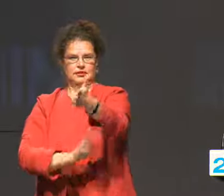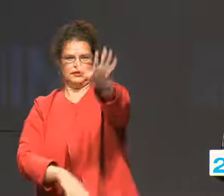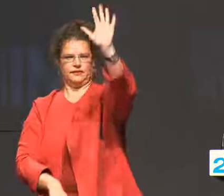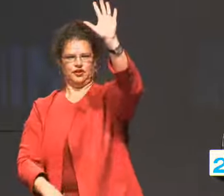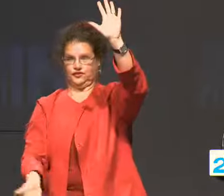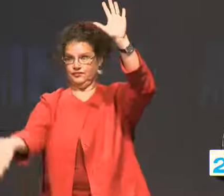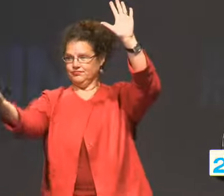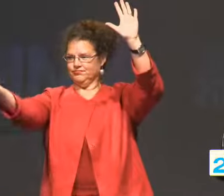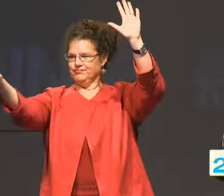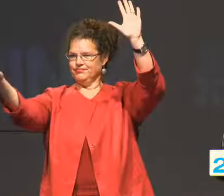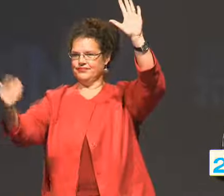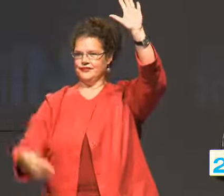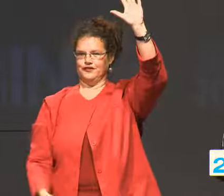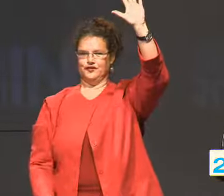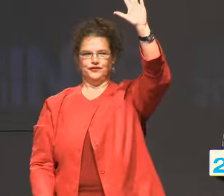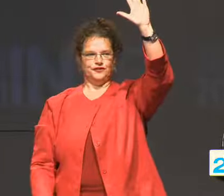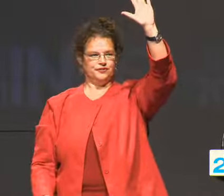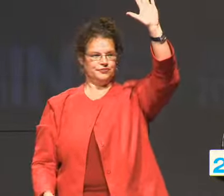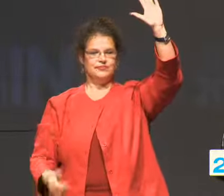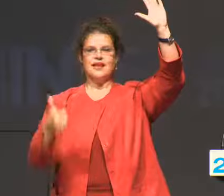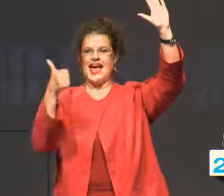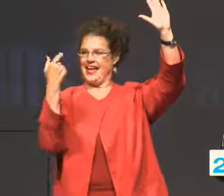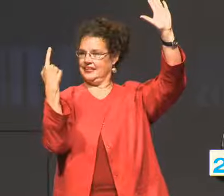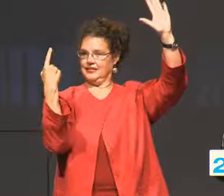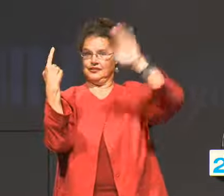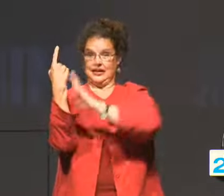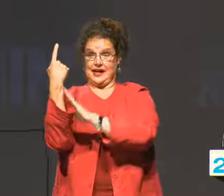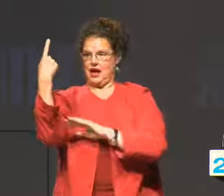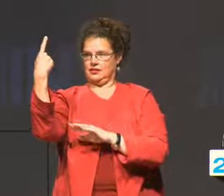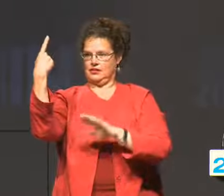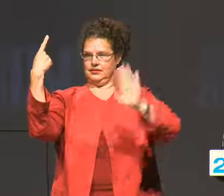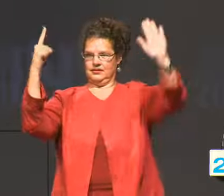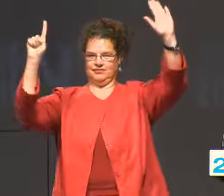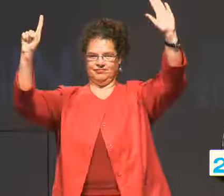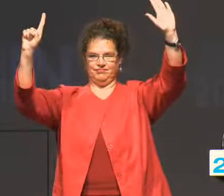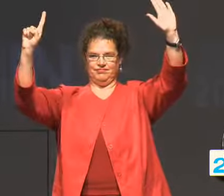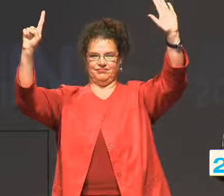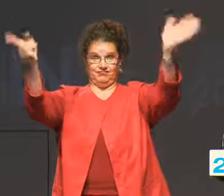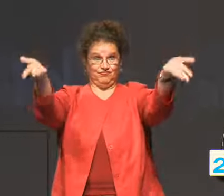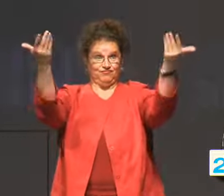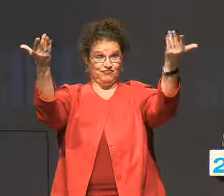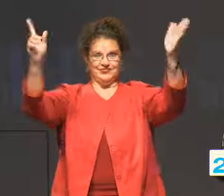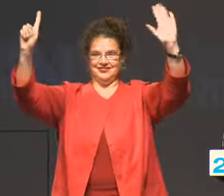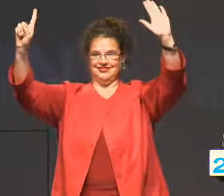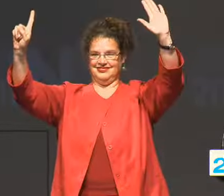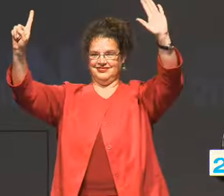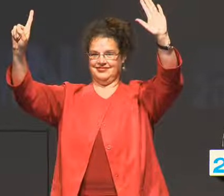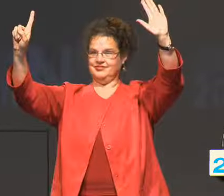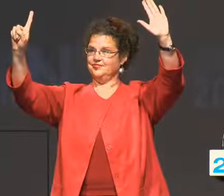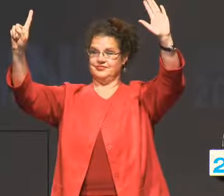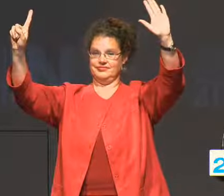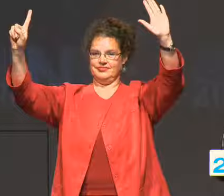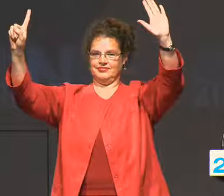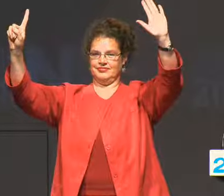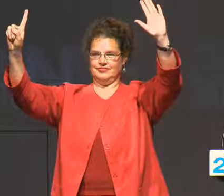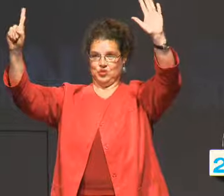kopieren. Hier ist diese Hand, ich bitte Sie jetzt das ebenfalls zu machen, die linke Hand ist so und dann die rechte Hand mit dem